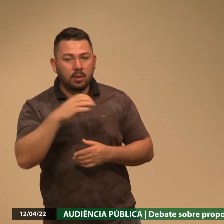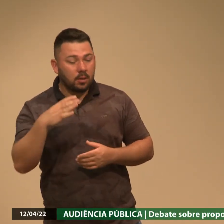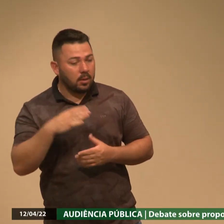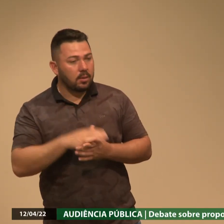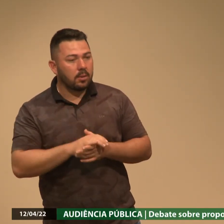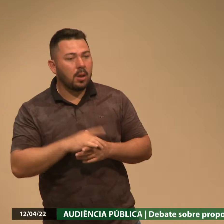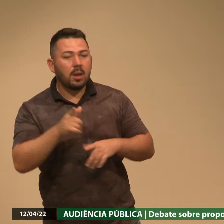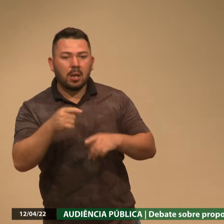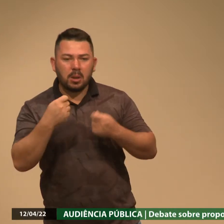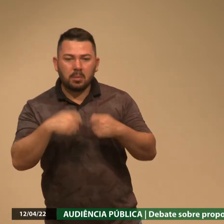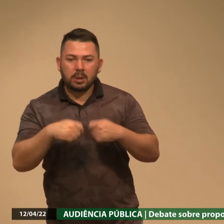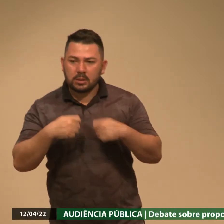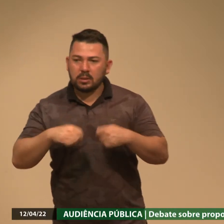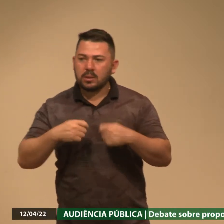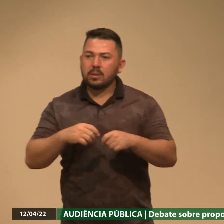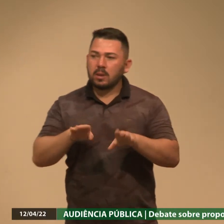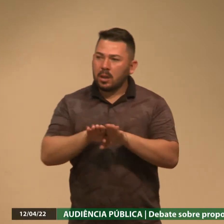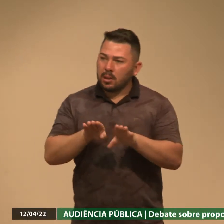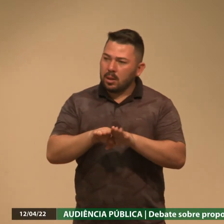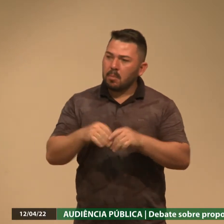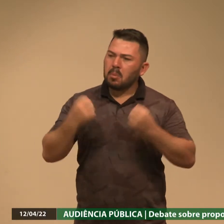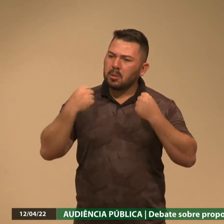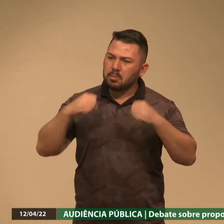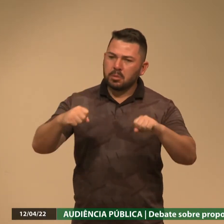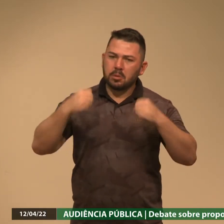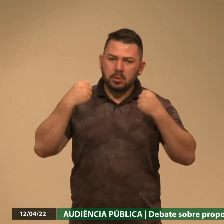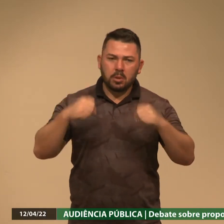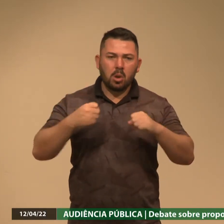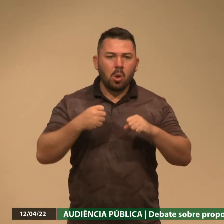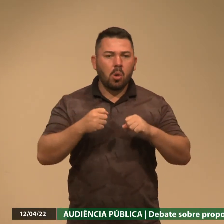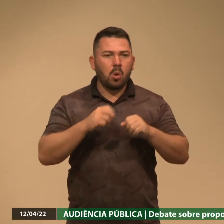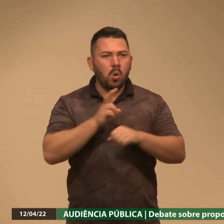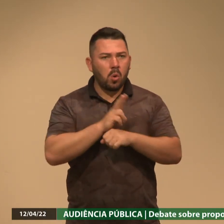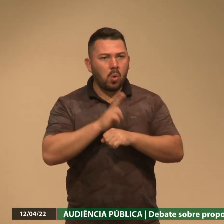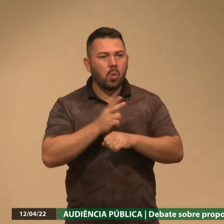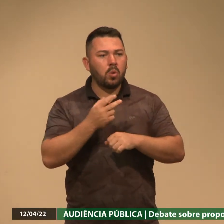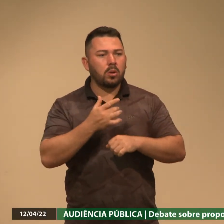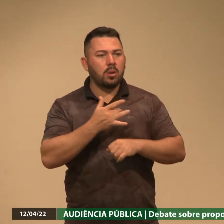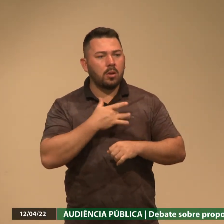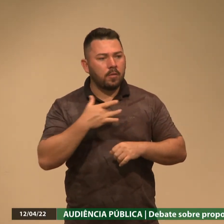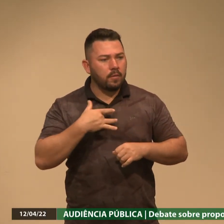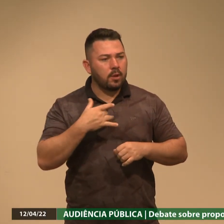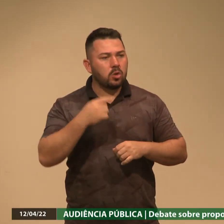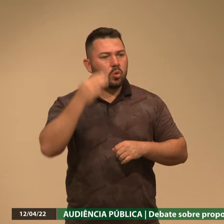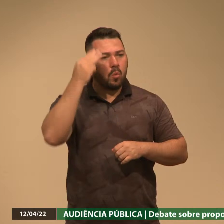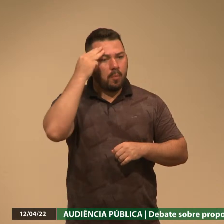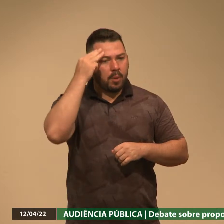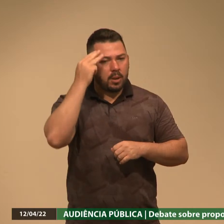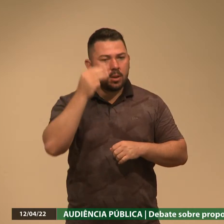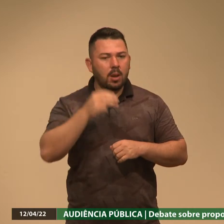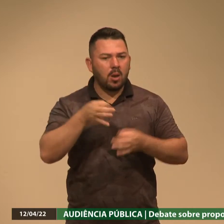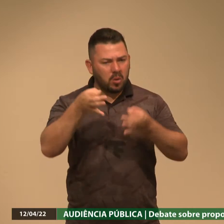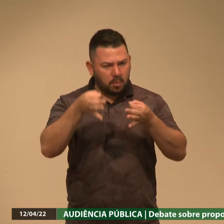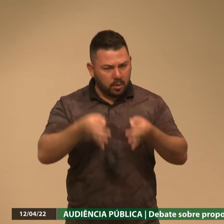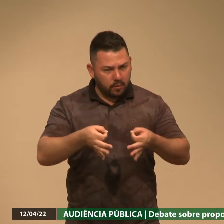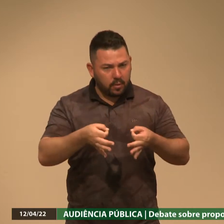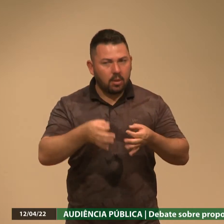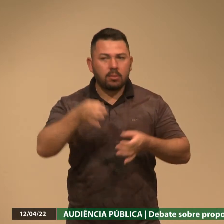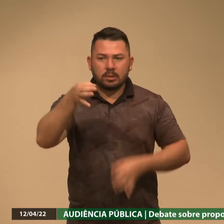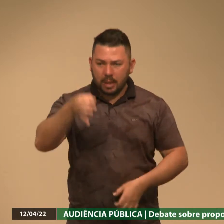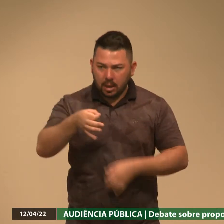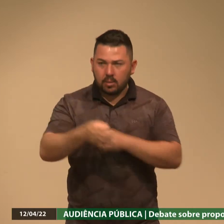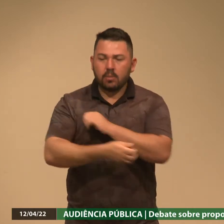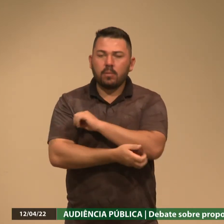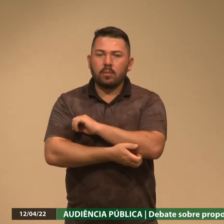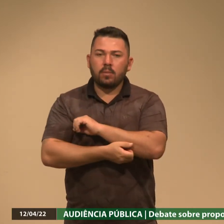aqui ele precisa se dedicar um pouco do tempo também para cuidar do seu físico do mental perfeito atiradores